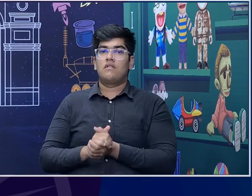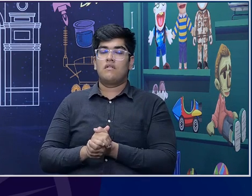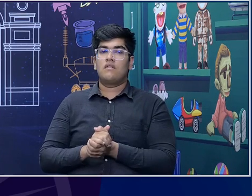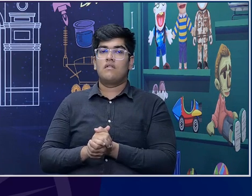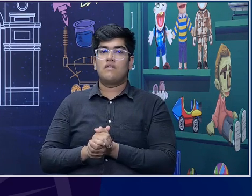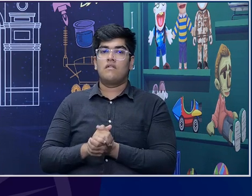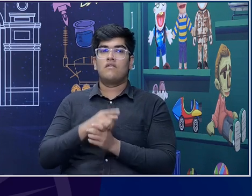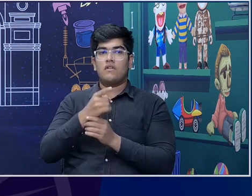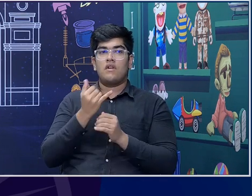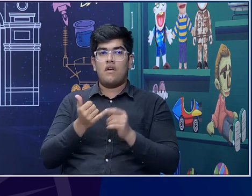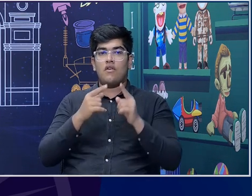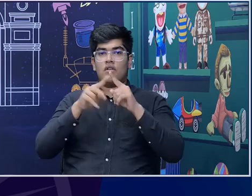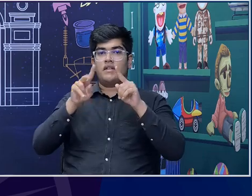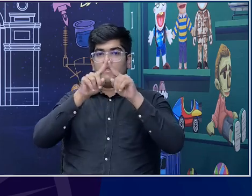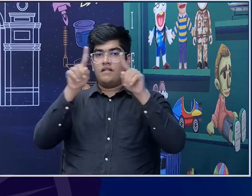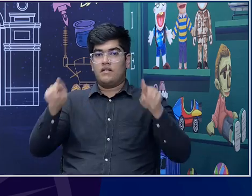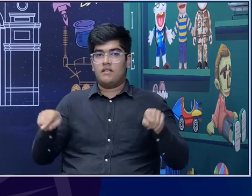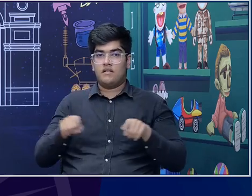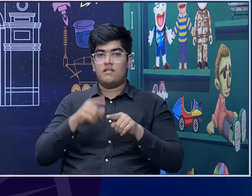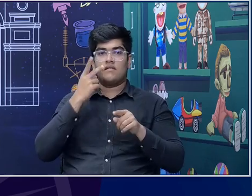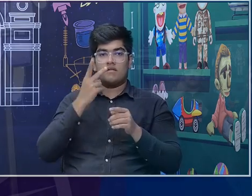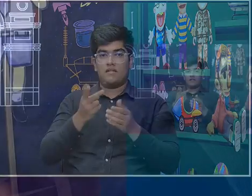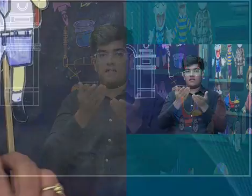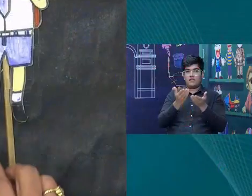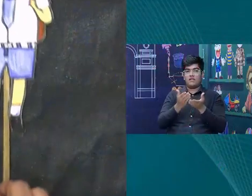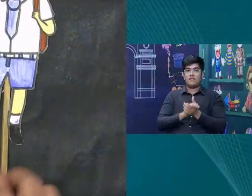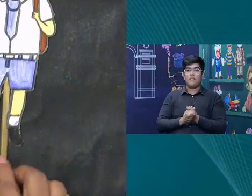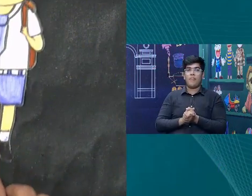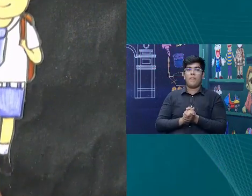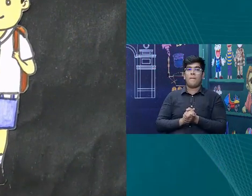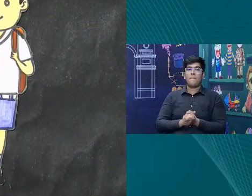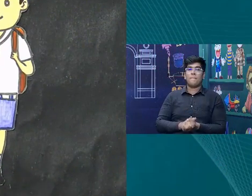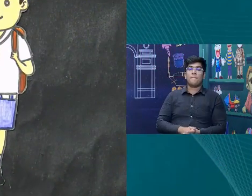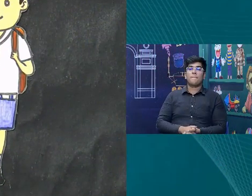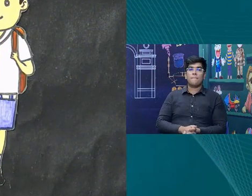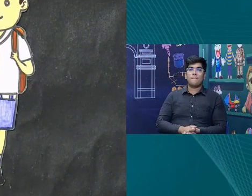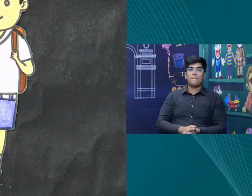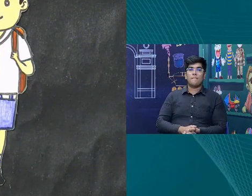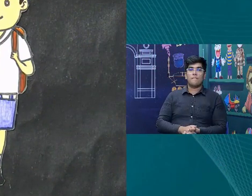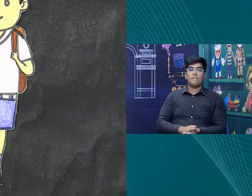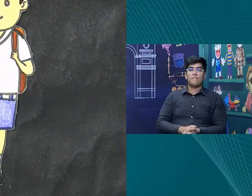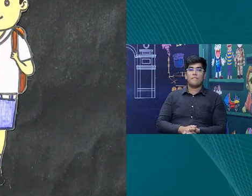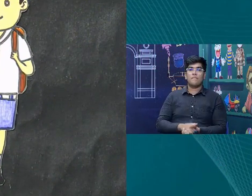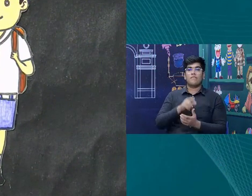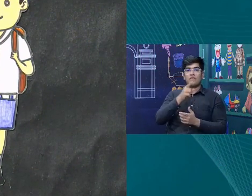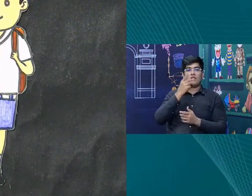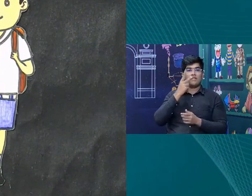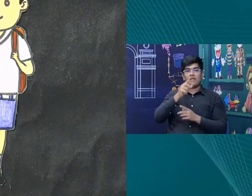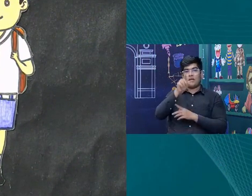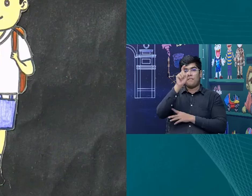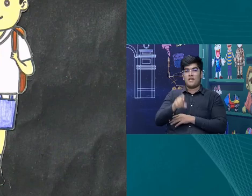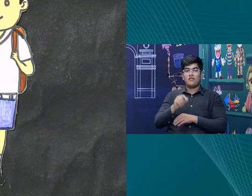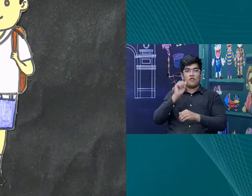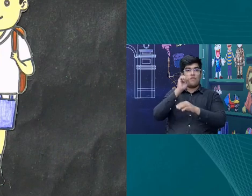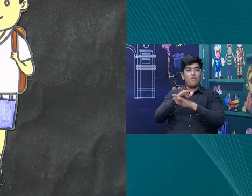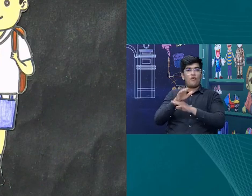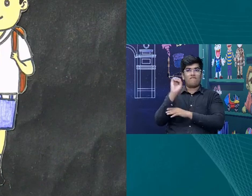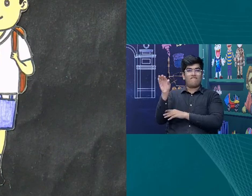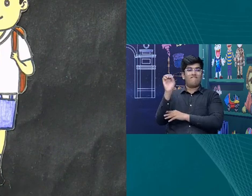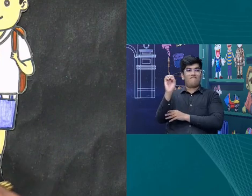सभी अपने टेलिवीजन स्क्वीन पर देख पा रहे हैं डाकिया और ये उनके साथ देखो बच्चे जो आप बच्चे हो ना